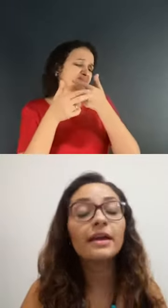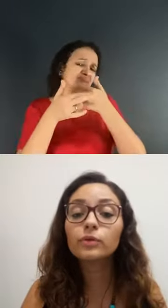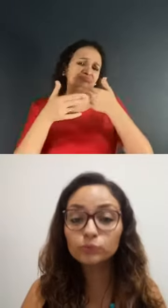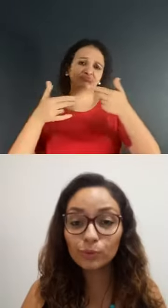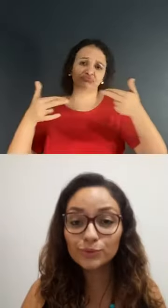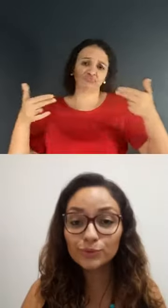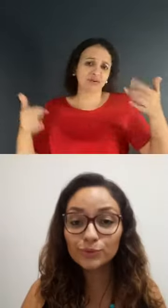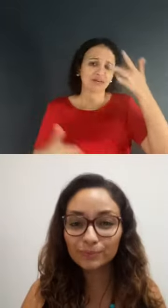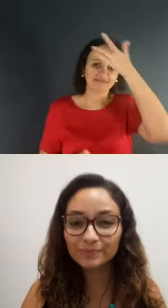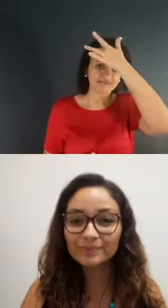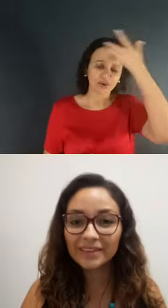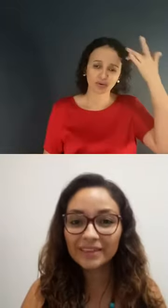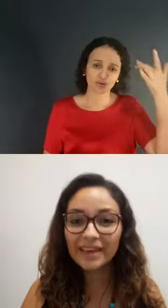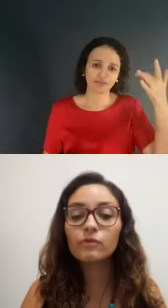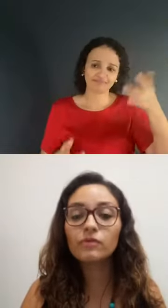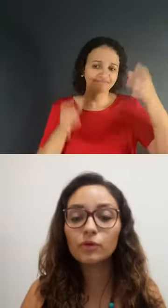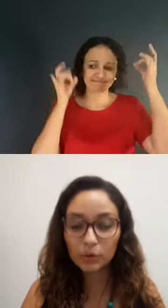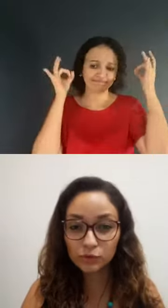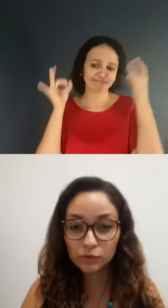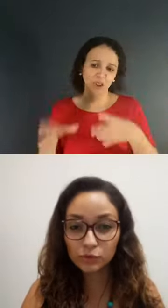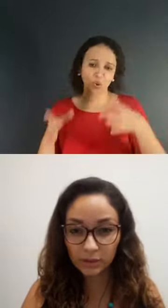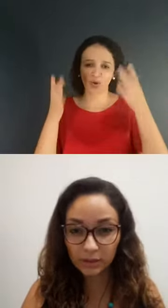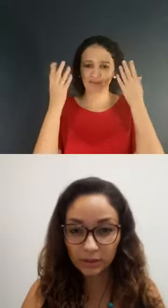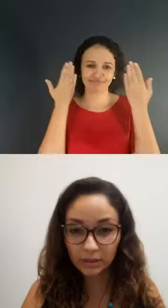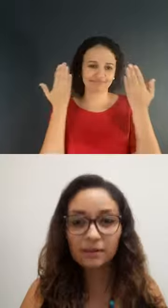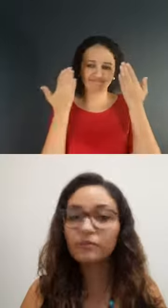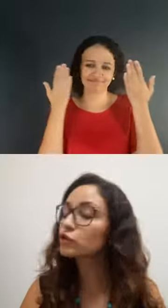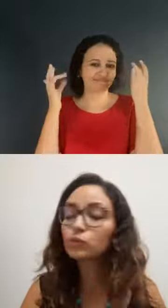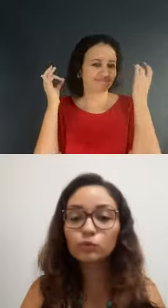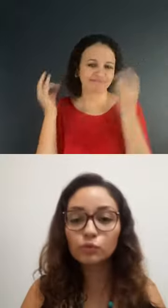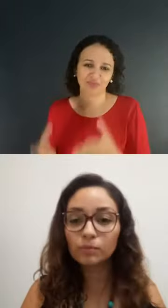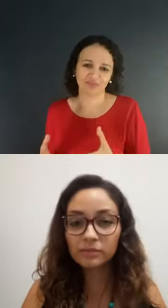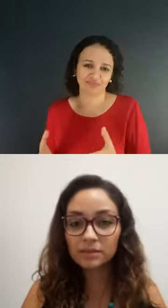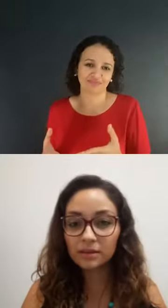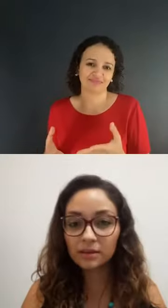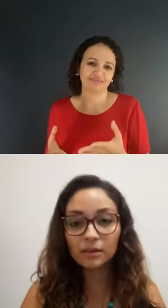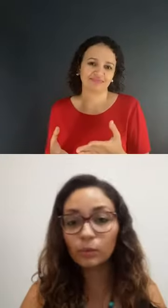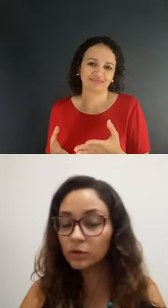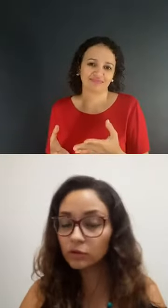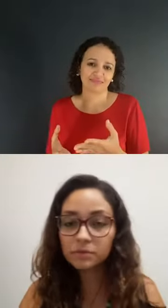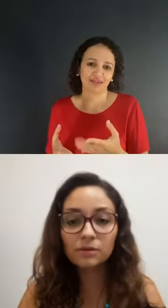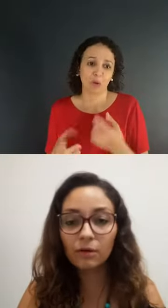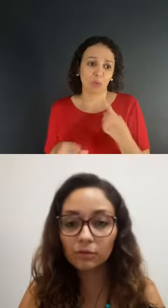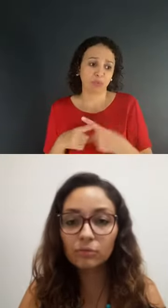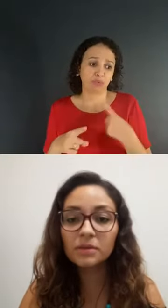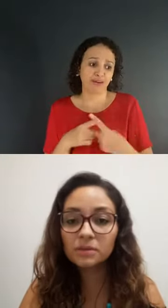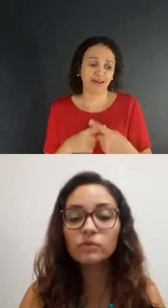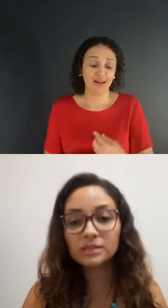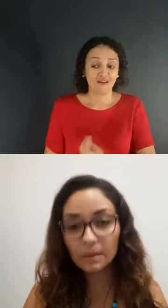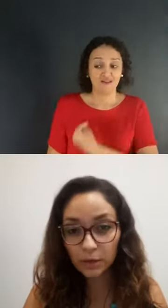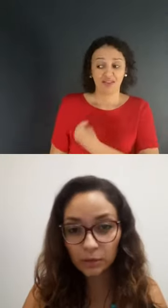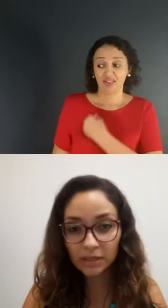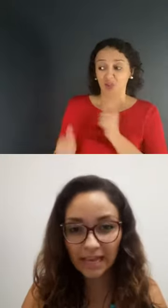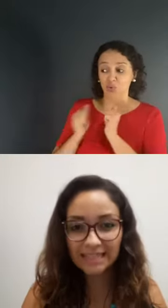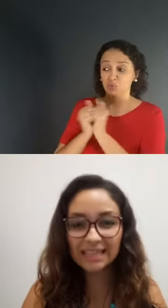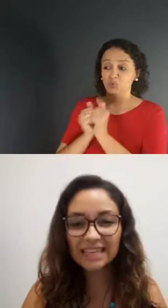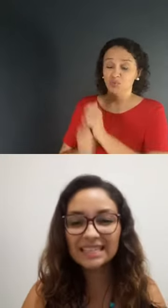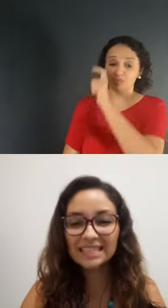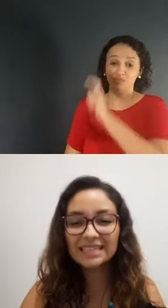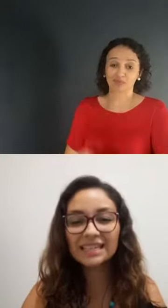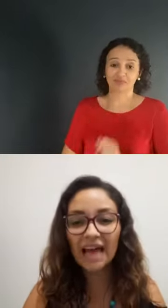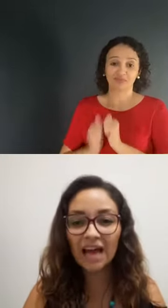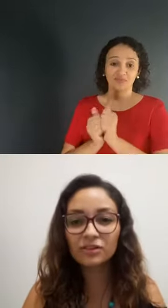é dificultoso, né? Conviver com uma pessoa que faz de tudo para você não ir no psicólogo, mesmo você sabendo que tem